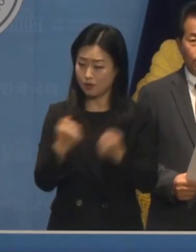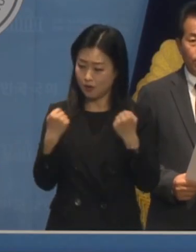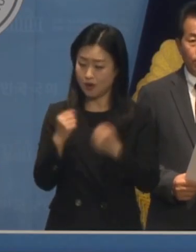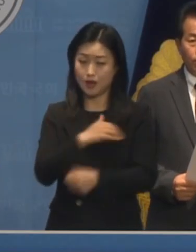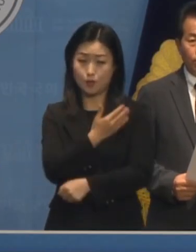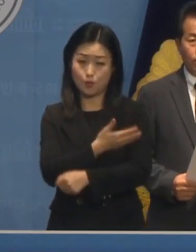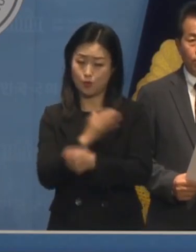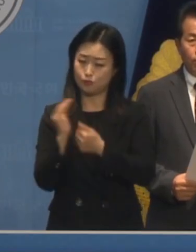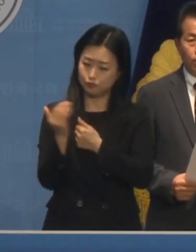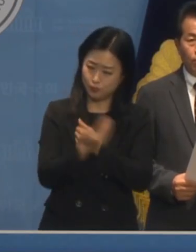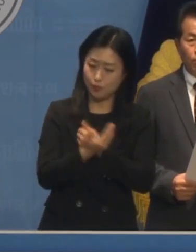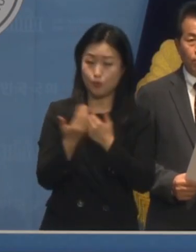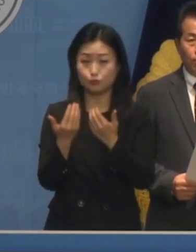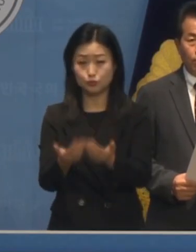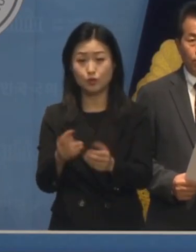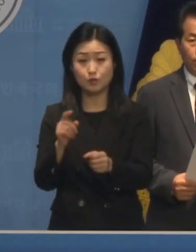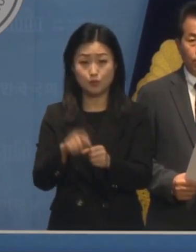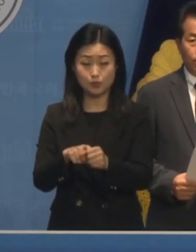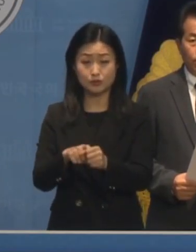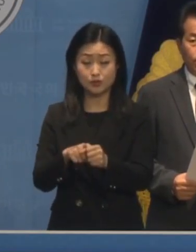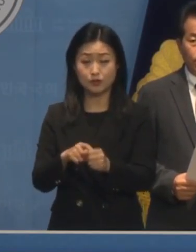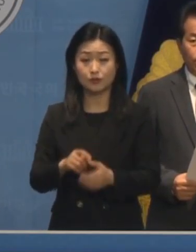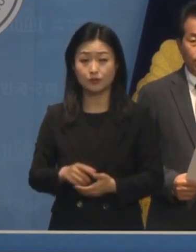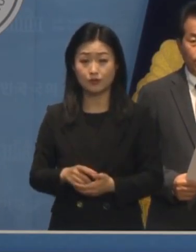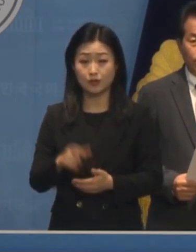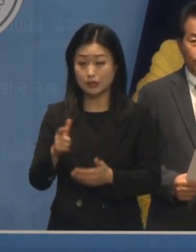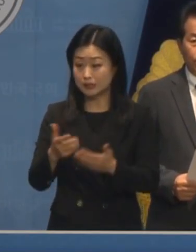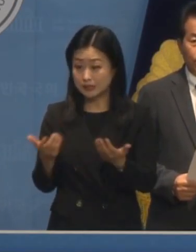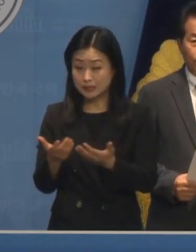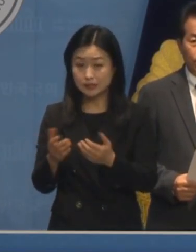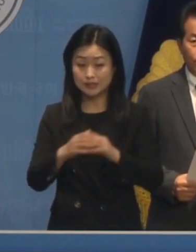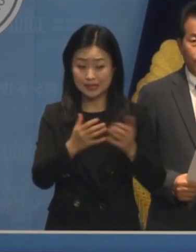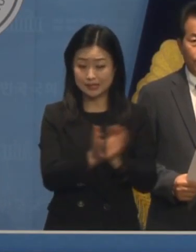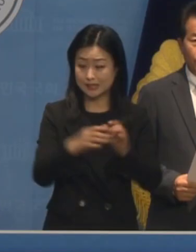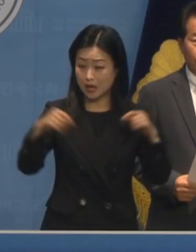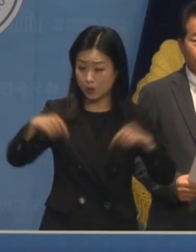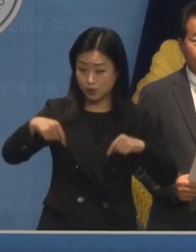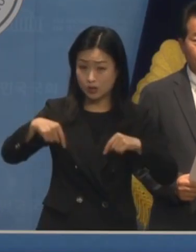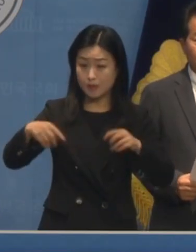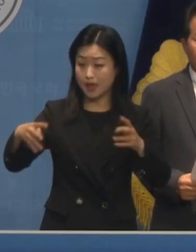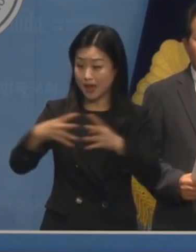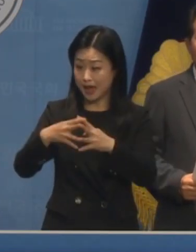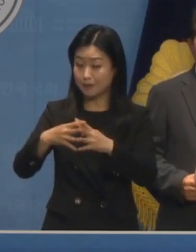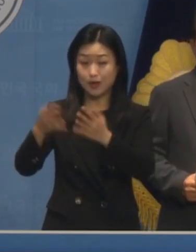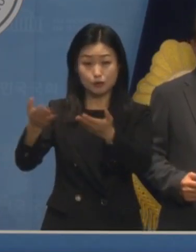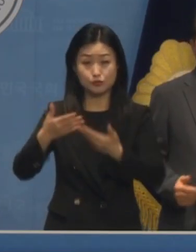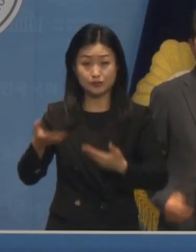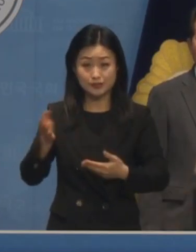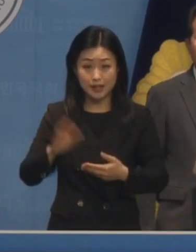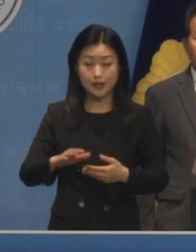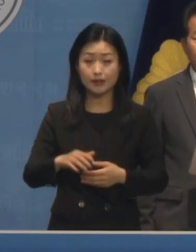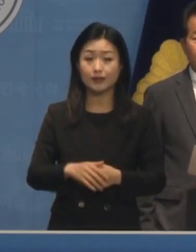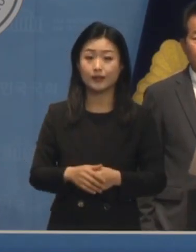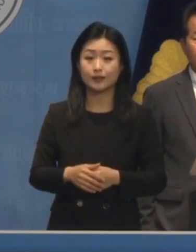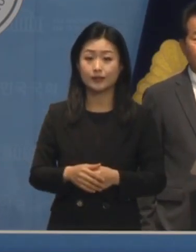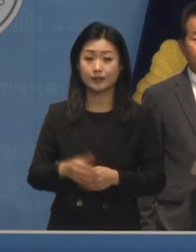지키기 위해 시행하고 있는 사주 계대 근무를 단체교섭을 통해 했음에도 원청의 노사의 반대로 시행하지